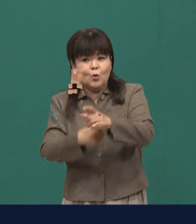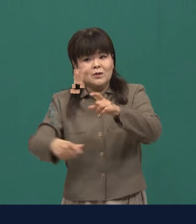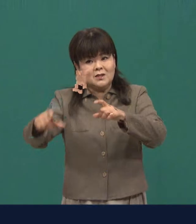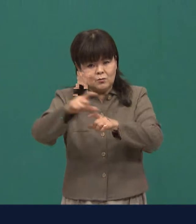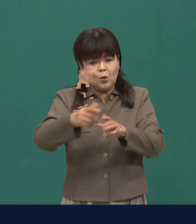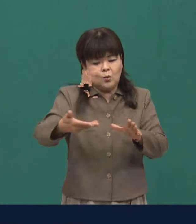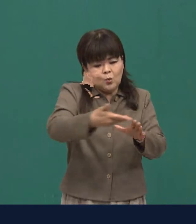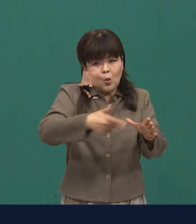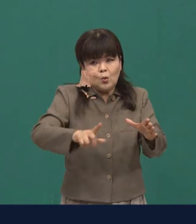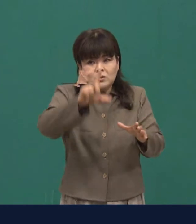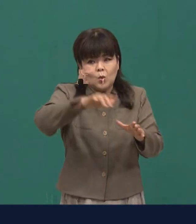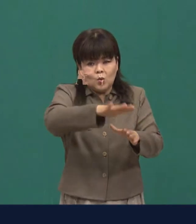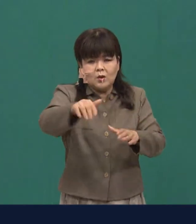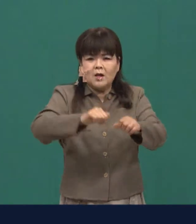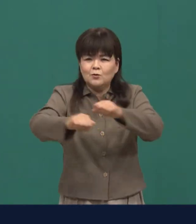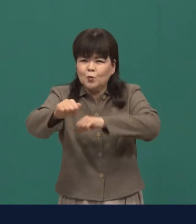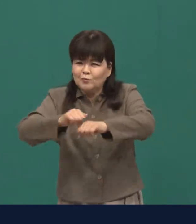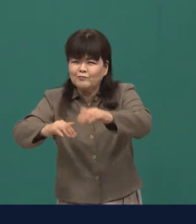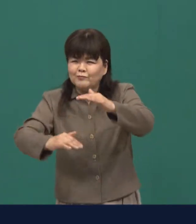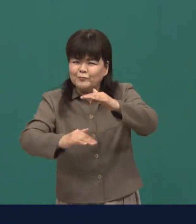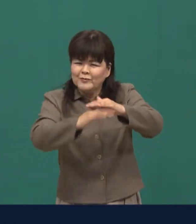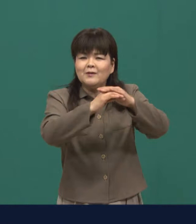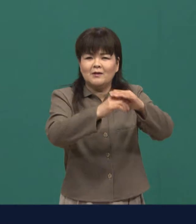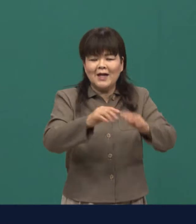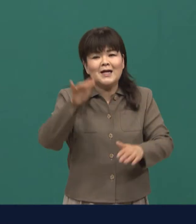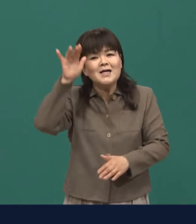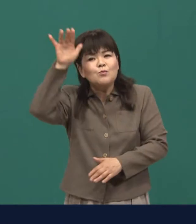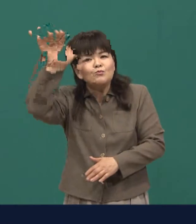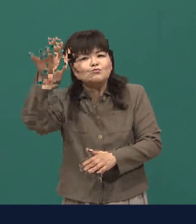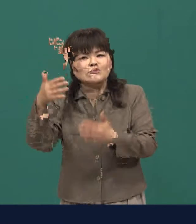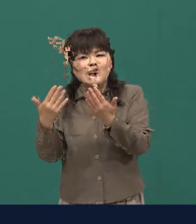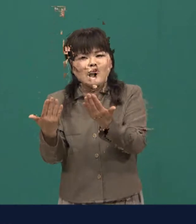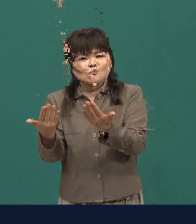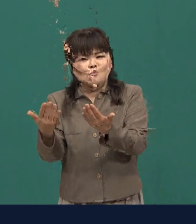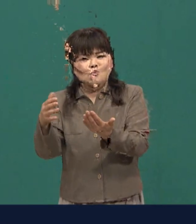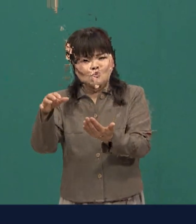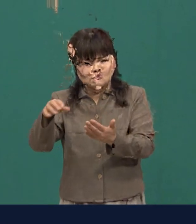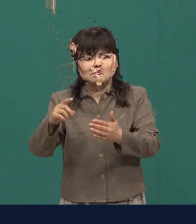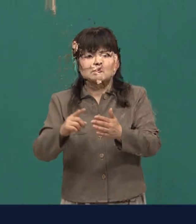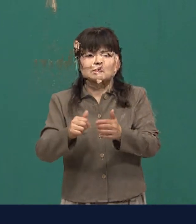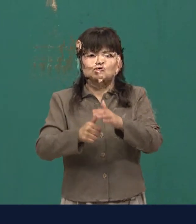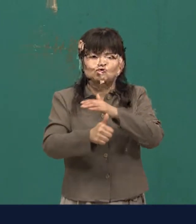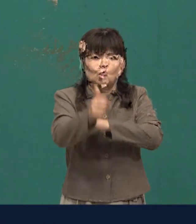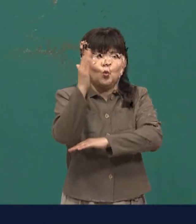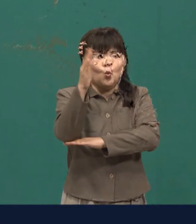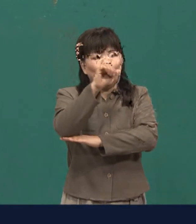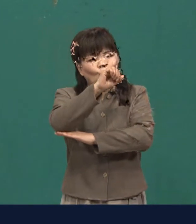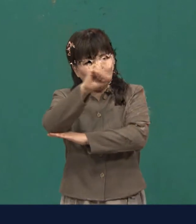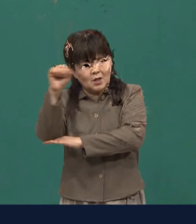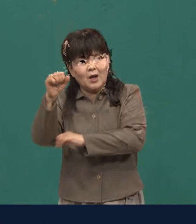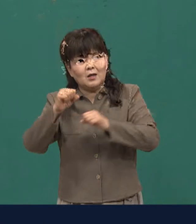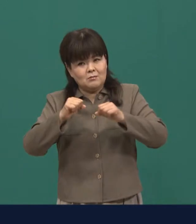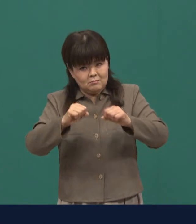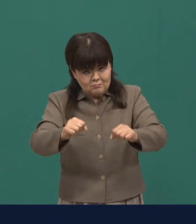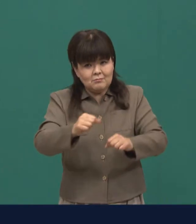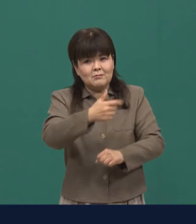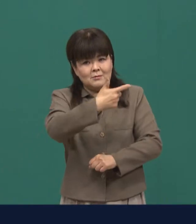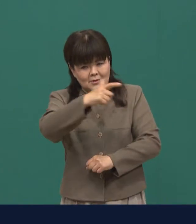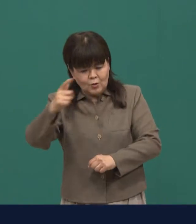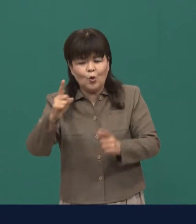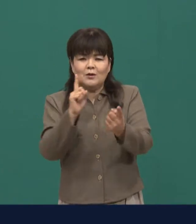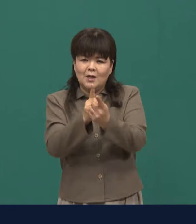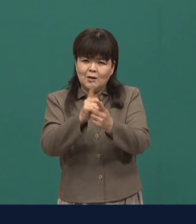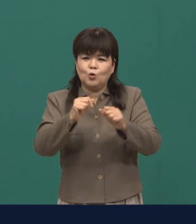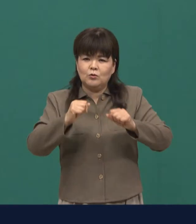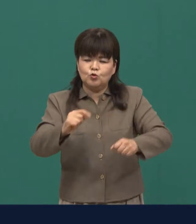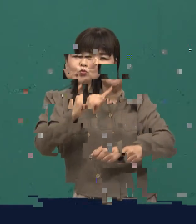昨年度よりも湖上での活動を充実させ、希望する学校には出張講座を行うなどの対